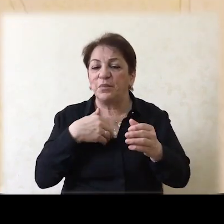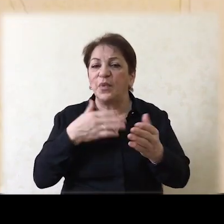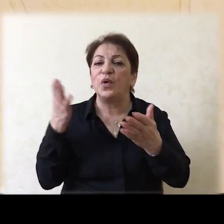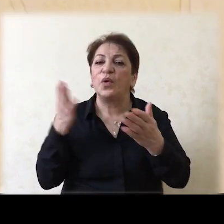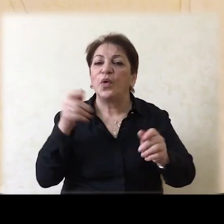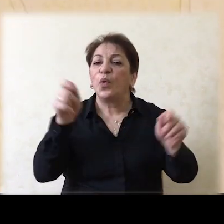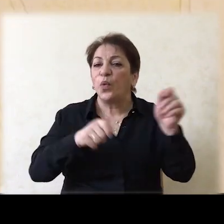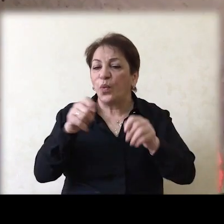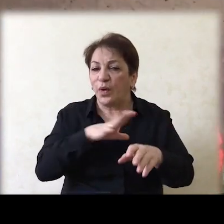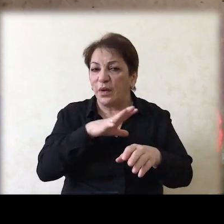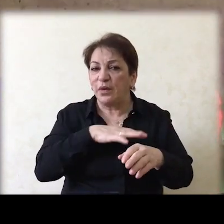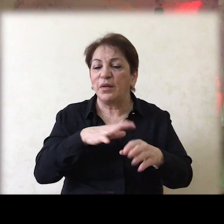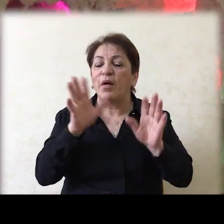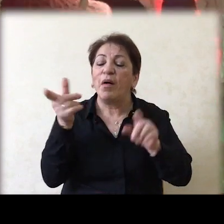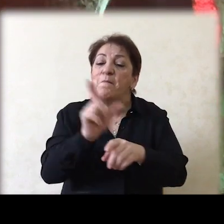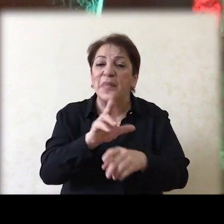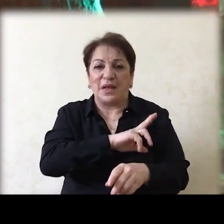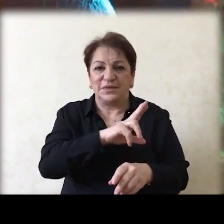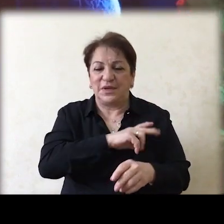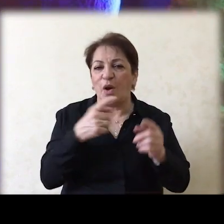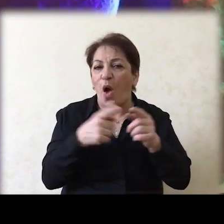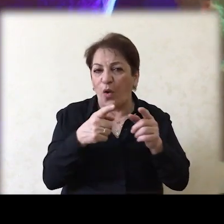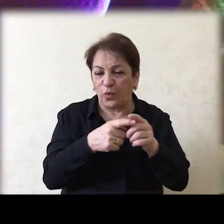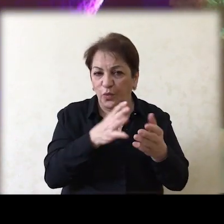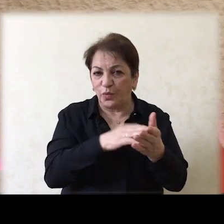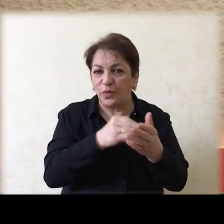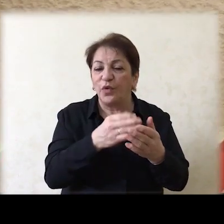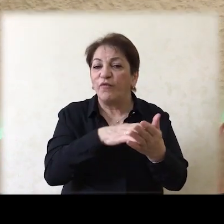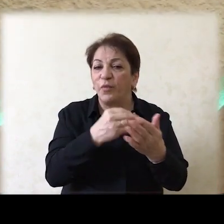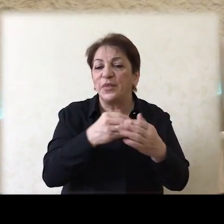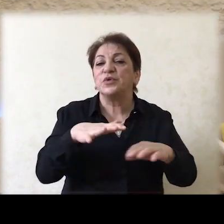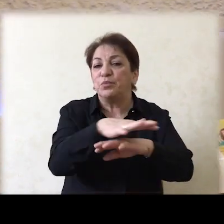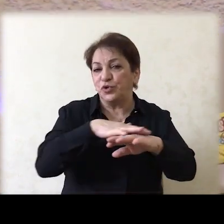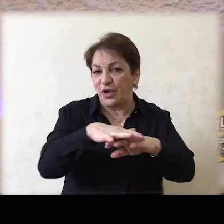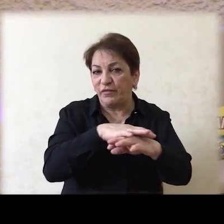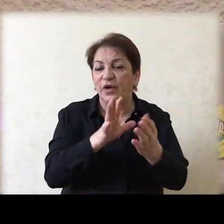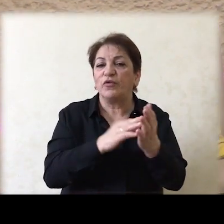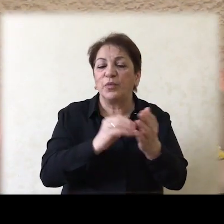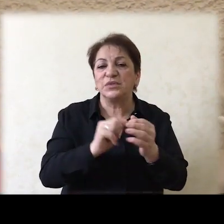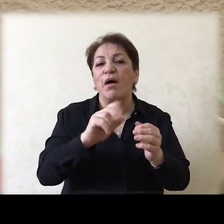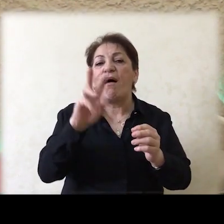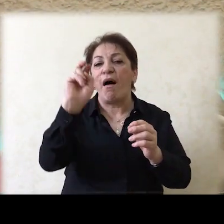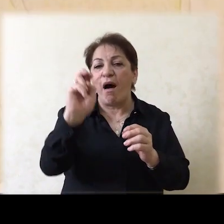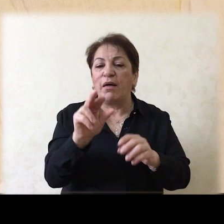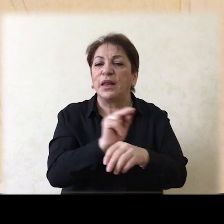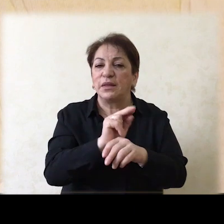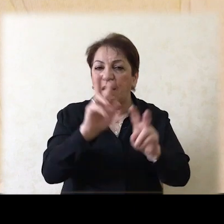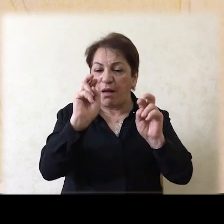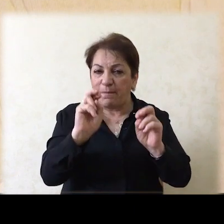հյուրերի ամենասիրելի անկյուններից մեկը դպրոցին, որը ոչ միայն որպես միջավայր, որպես